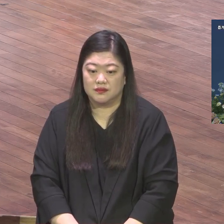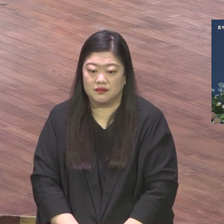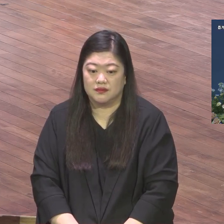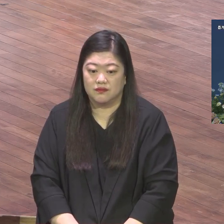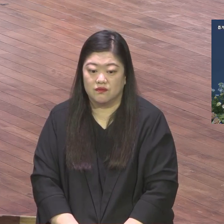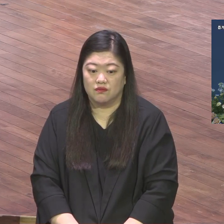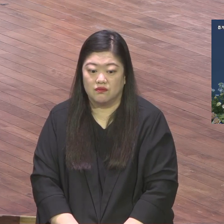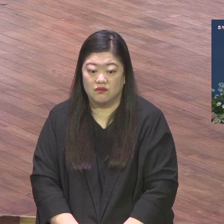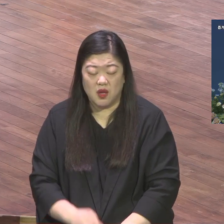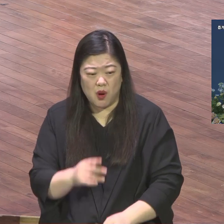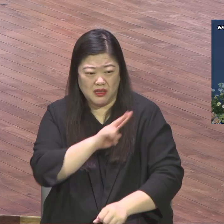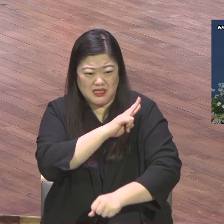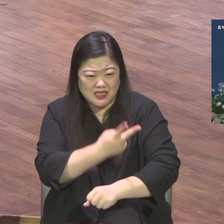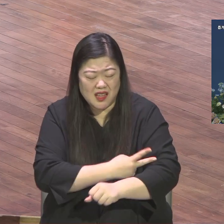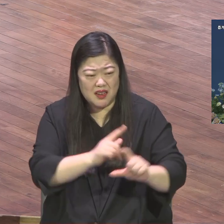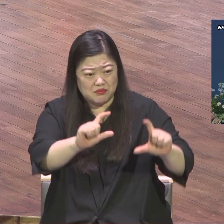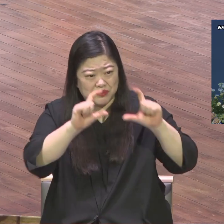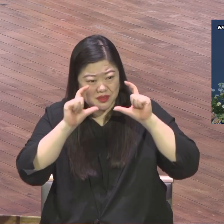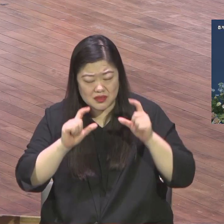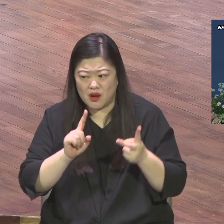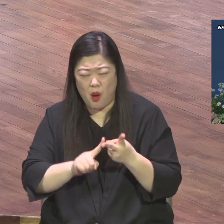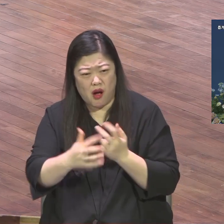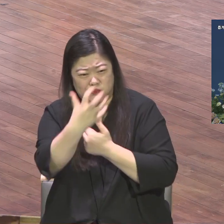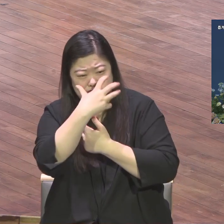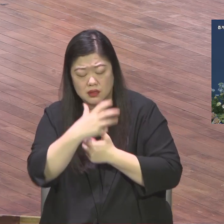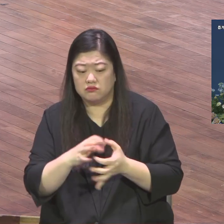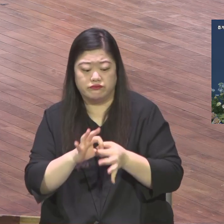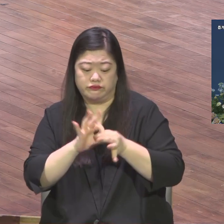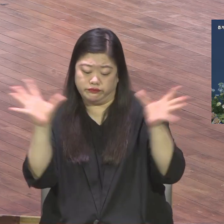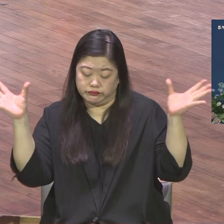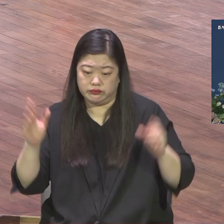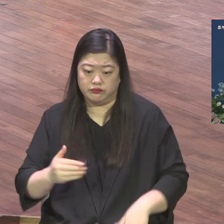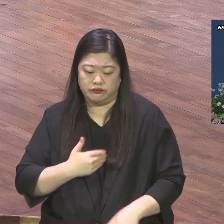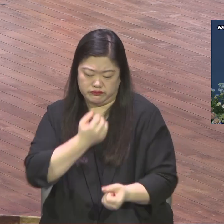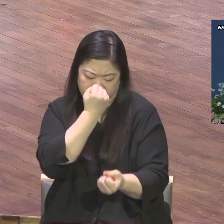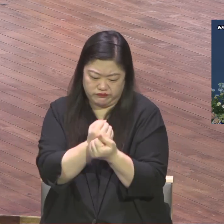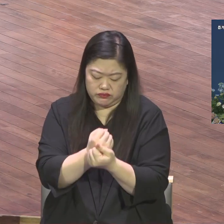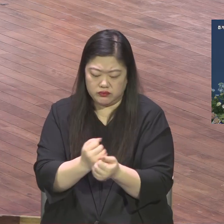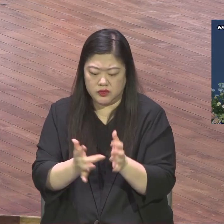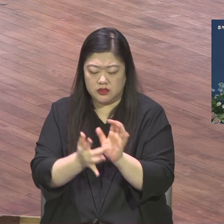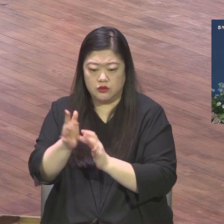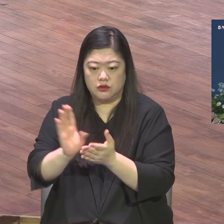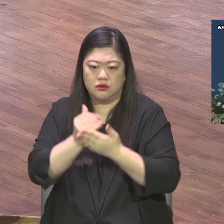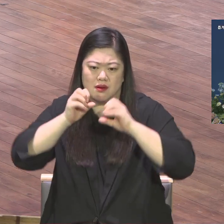예수가 그 죄심을 증거하던 사도들이 감옥에 갇히게 됩니다.